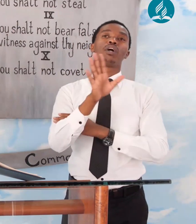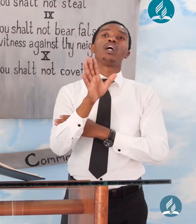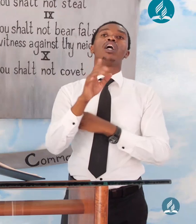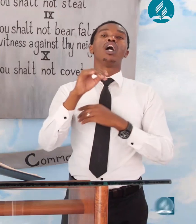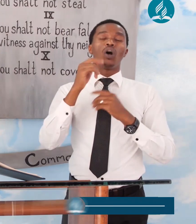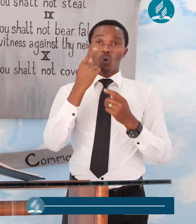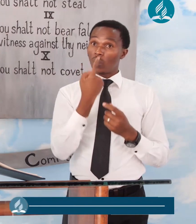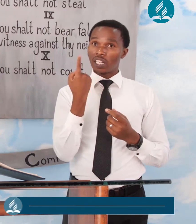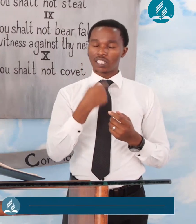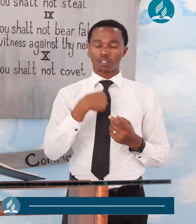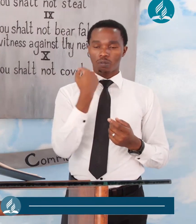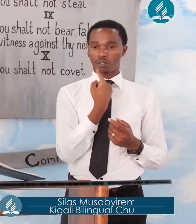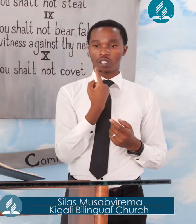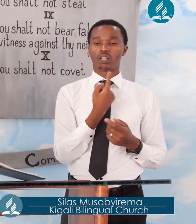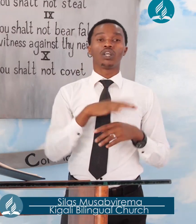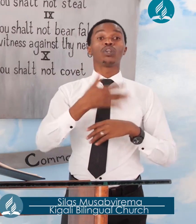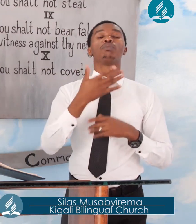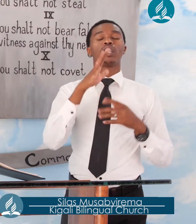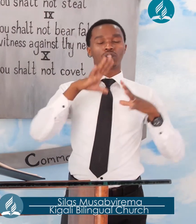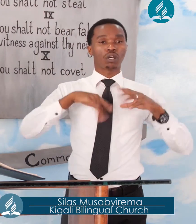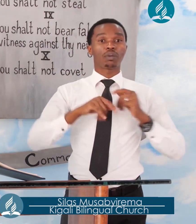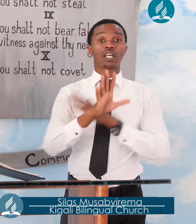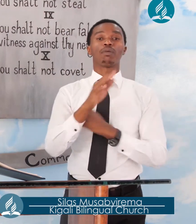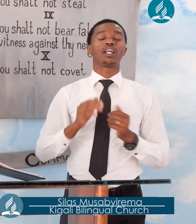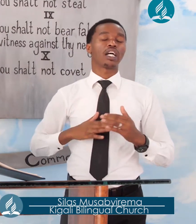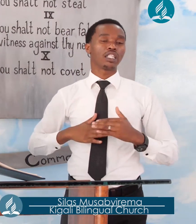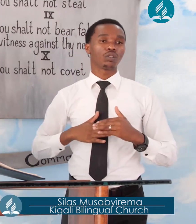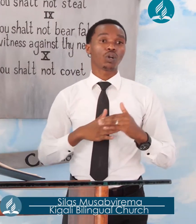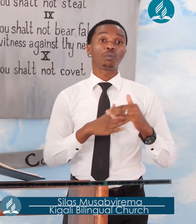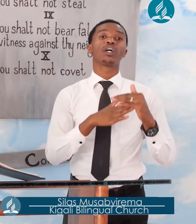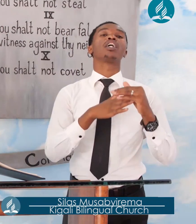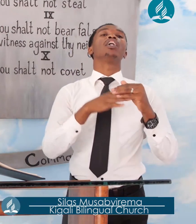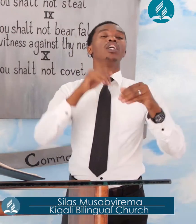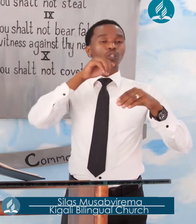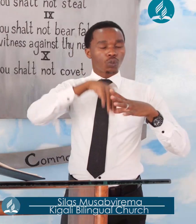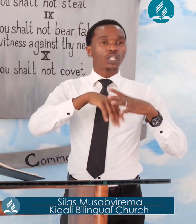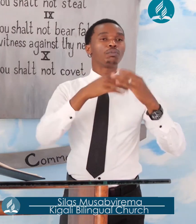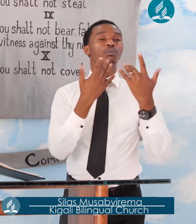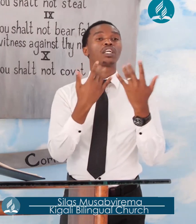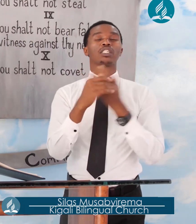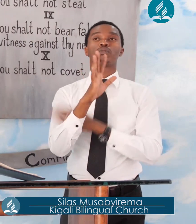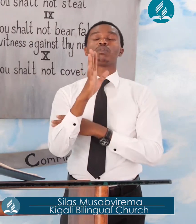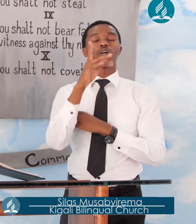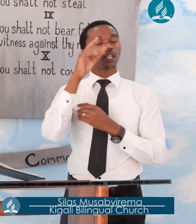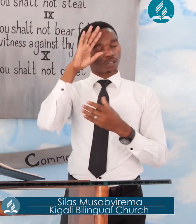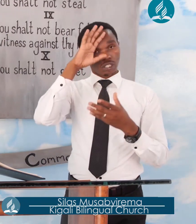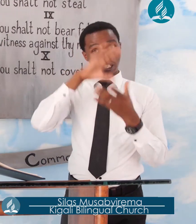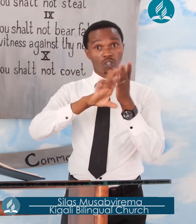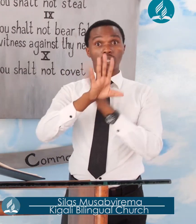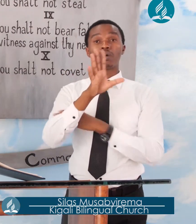twemere tuyoborwe nayo kandi twishyira mu biganza byayo twizeye ko ari Imana yiteguye